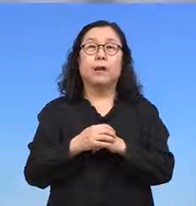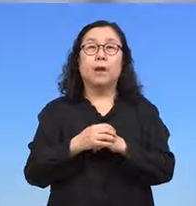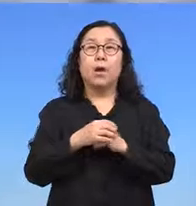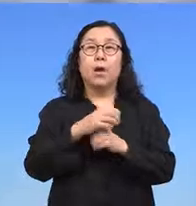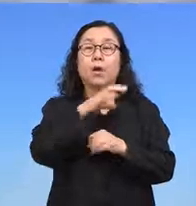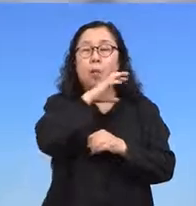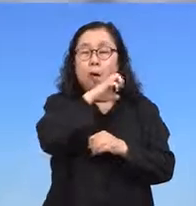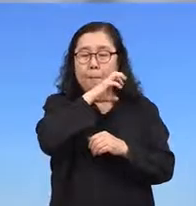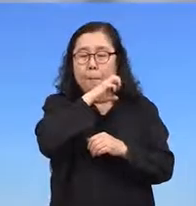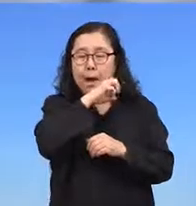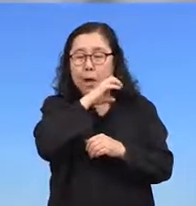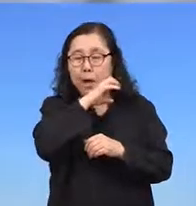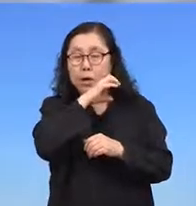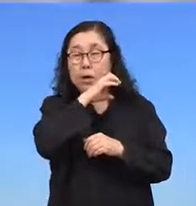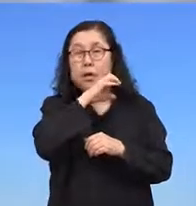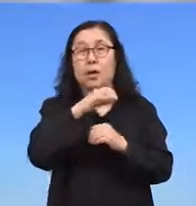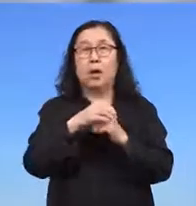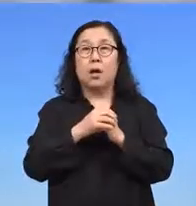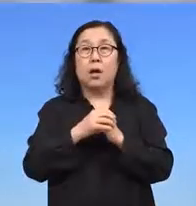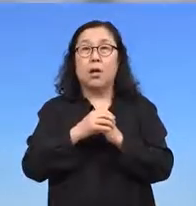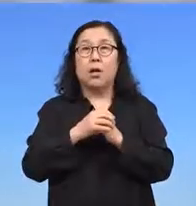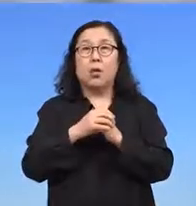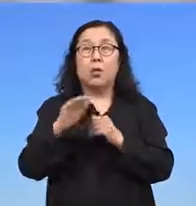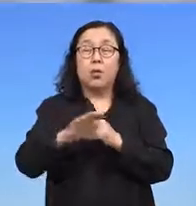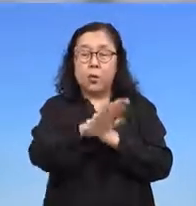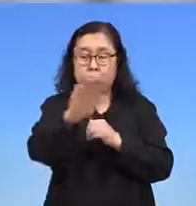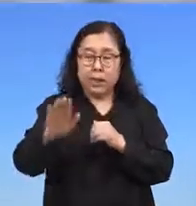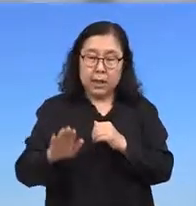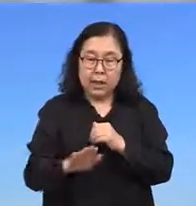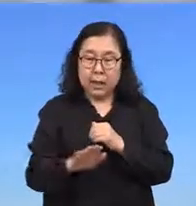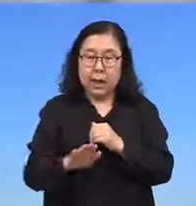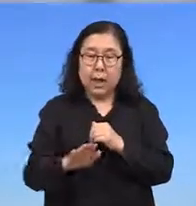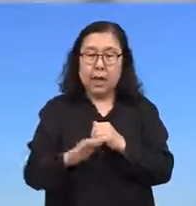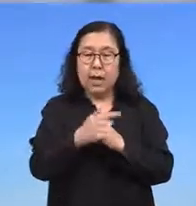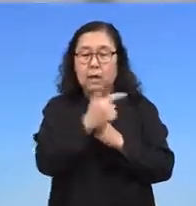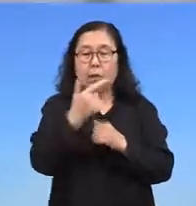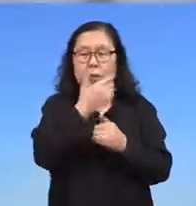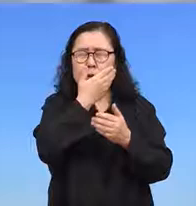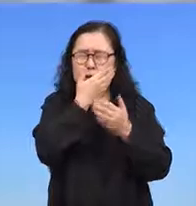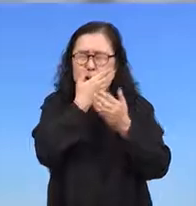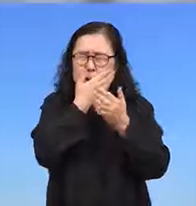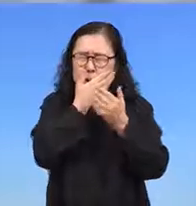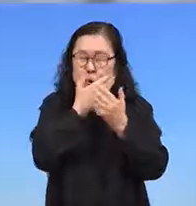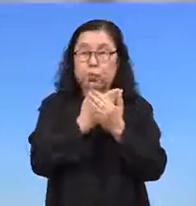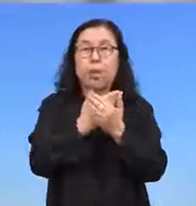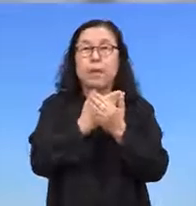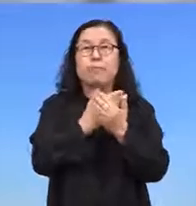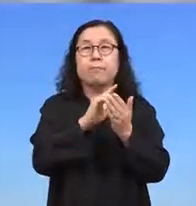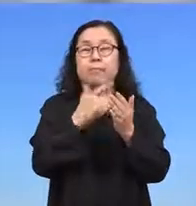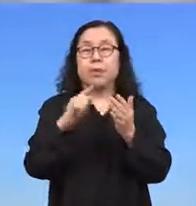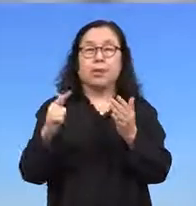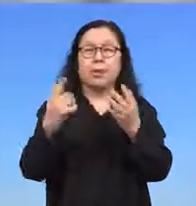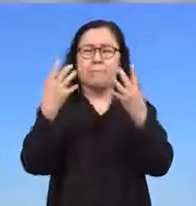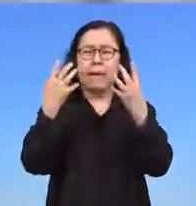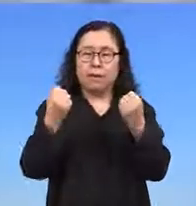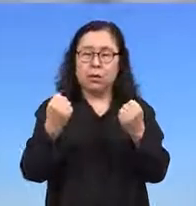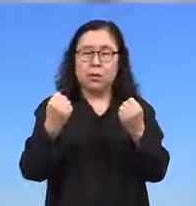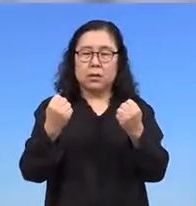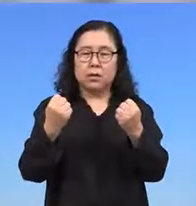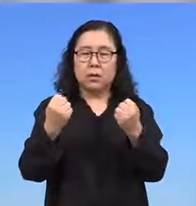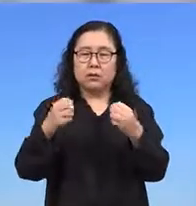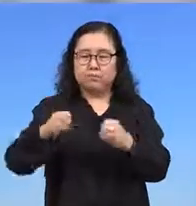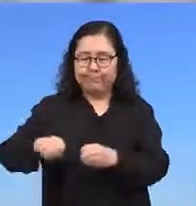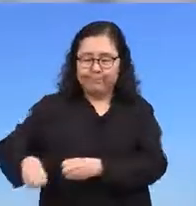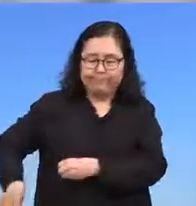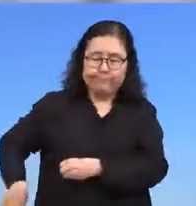되는 또 다른 이유는요, 그것이 우리로 하여금 너무 소중한 많은 것들을 잃게 한다는 사실입니다.